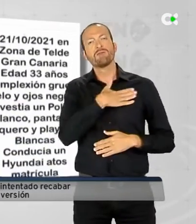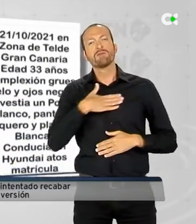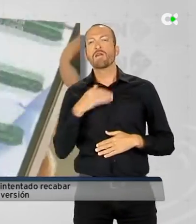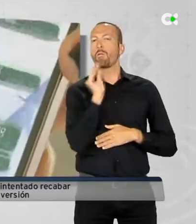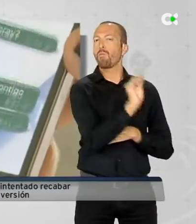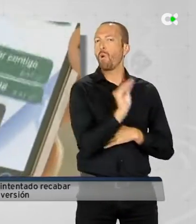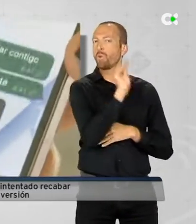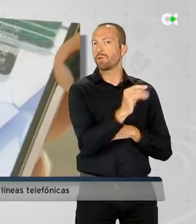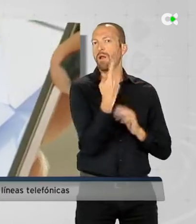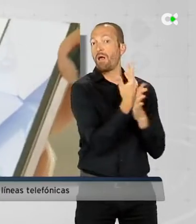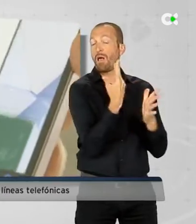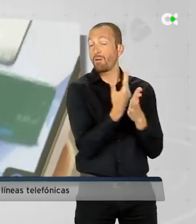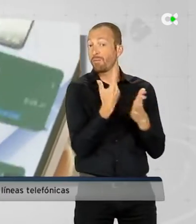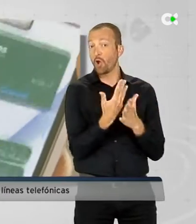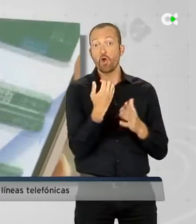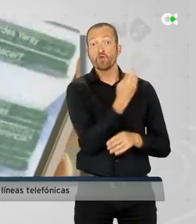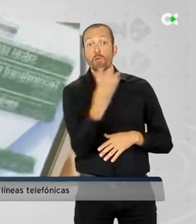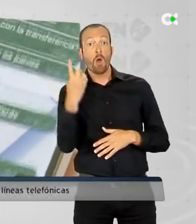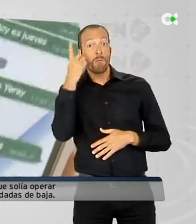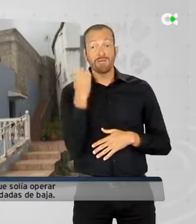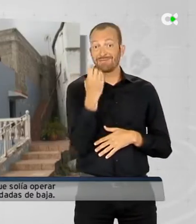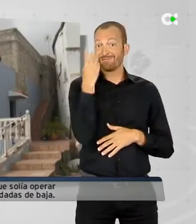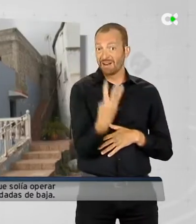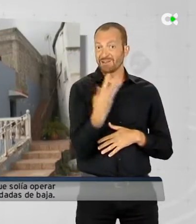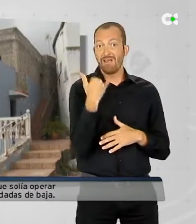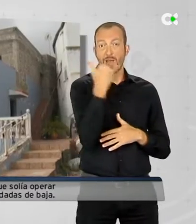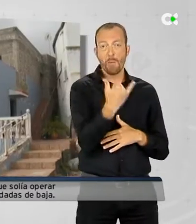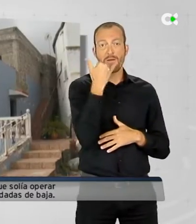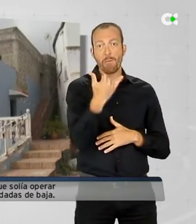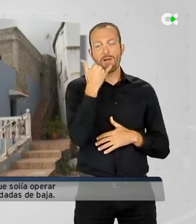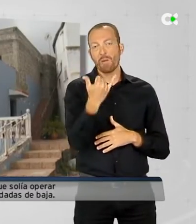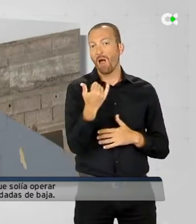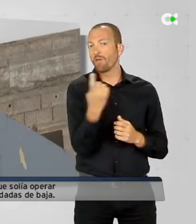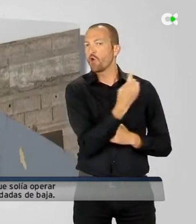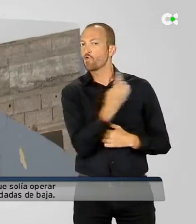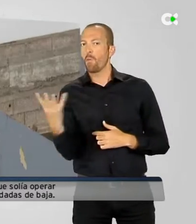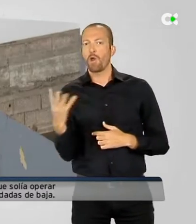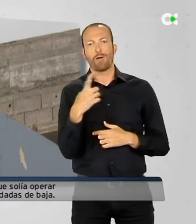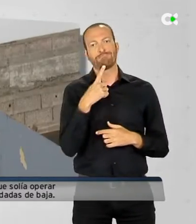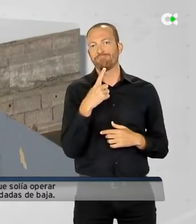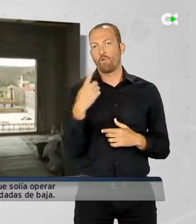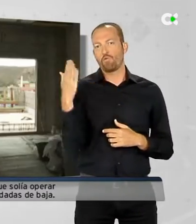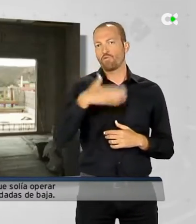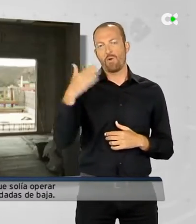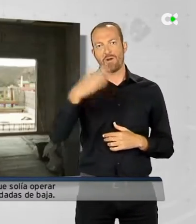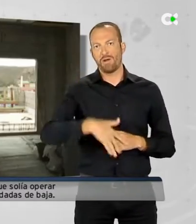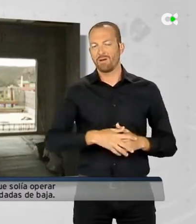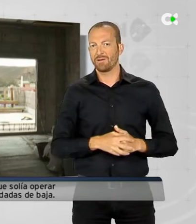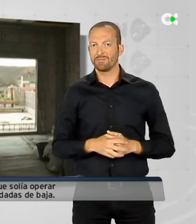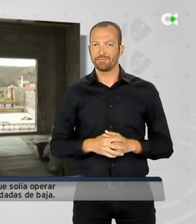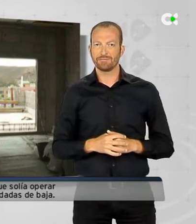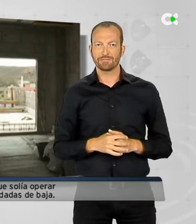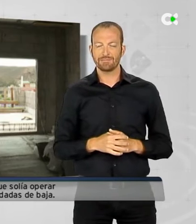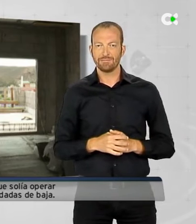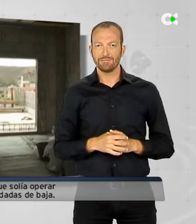su versión, pero las 3 líneas telefónicas con las que solía operar... El número que usted ha marcado no corresponde a ningún